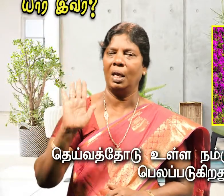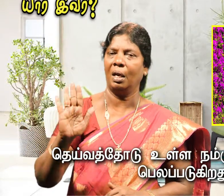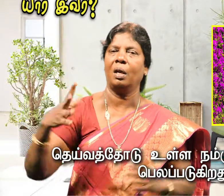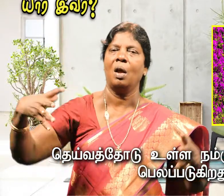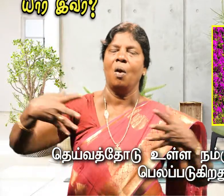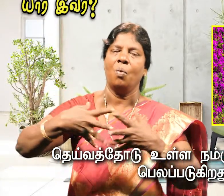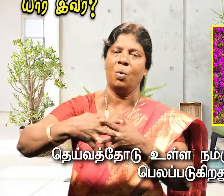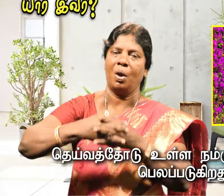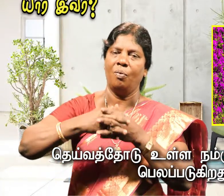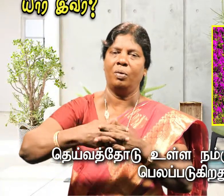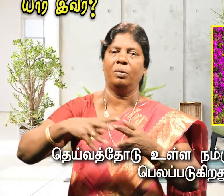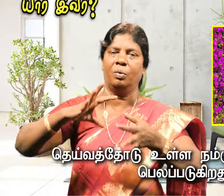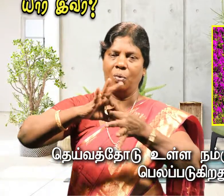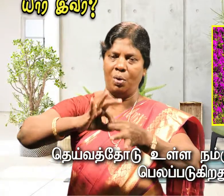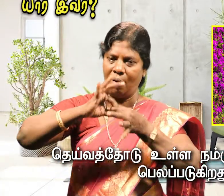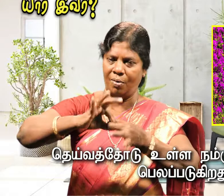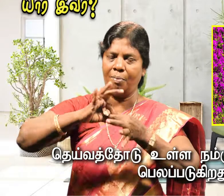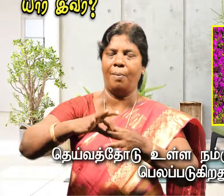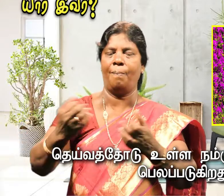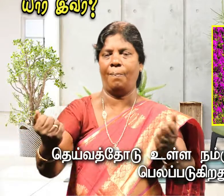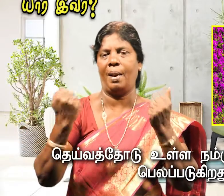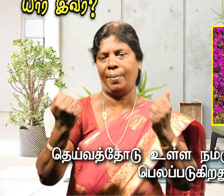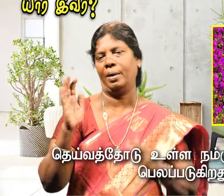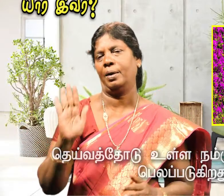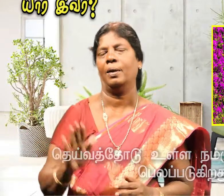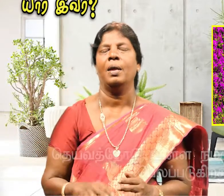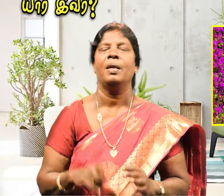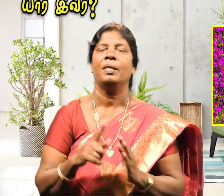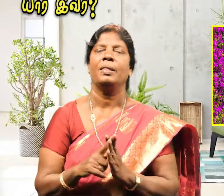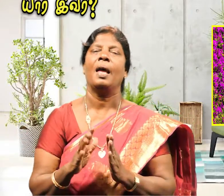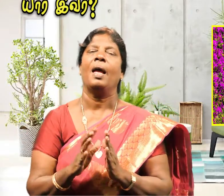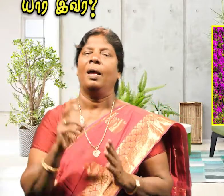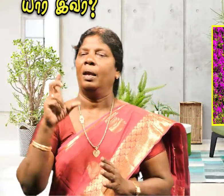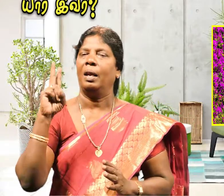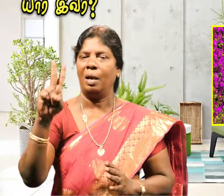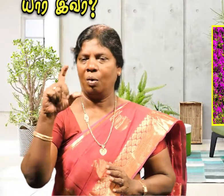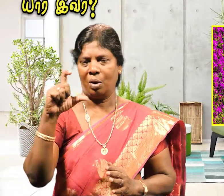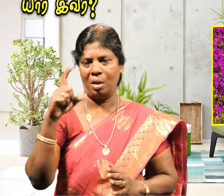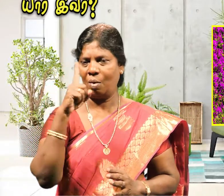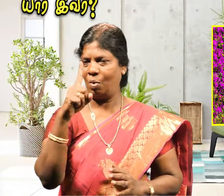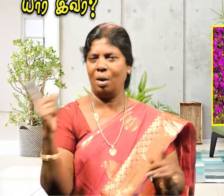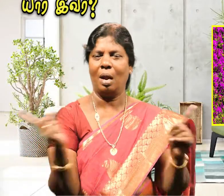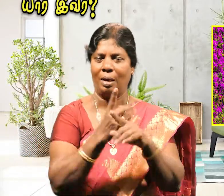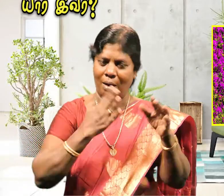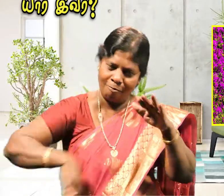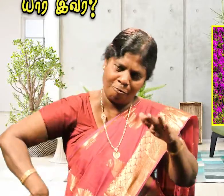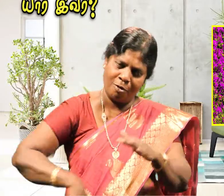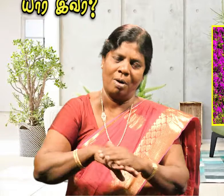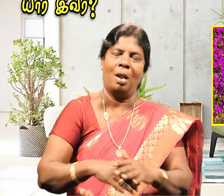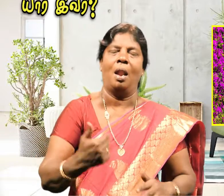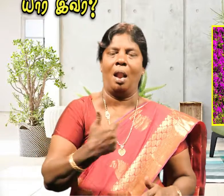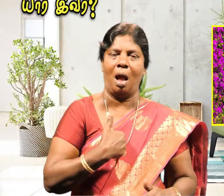கடவுளோடு இருக்கிற உறவுகள் பலப்படுகிறது. அவர் அதைத்தான் சொல்லுகிறார், இந்த அதிகாரம் முழுவதிலும்